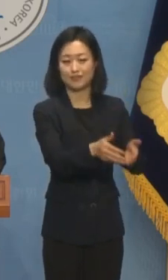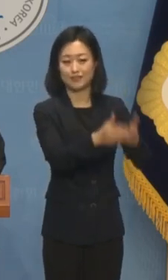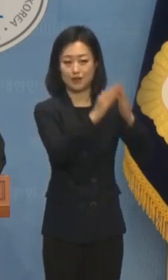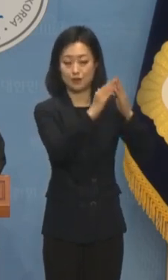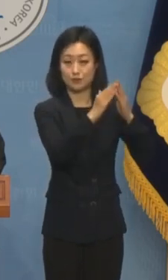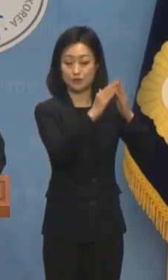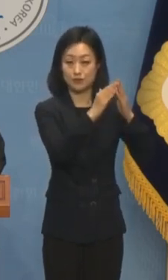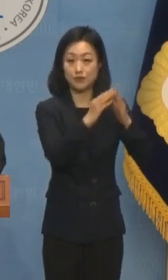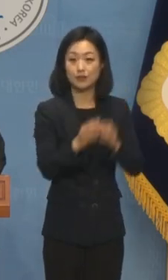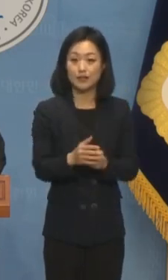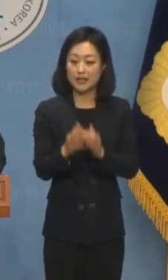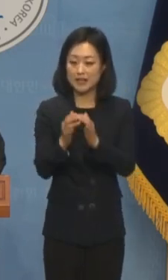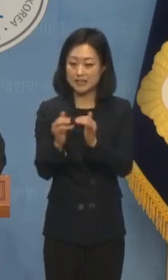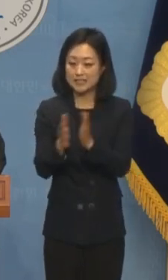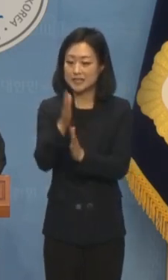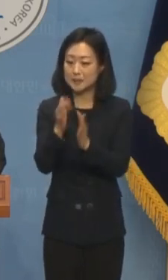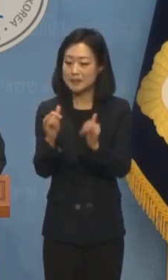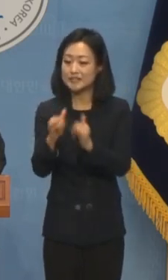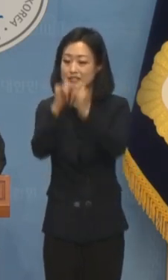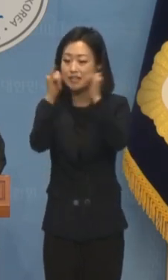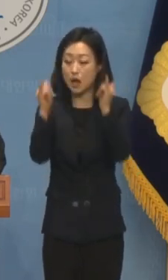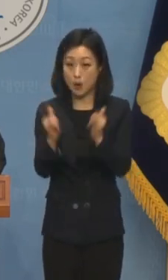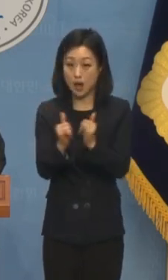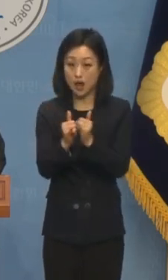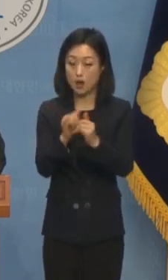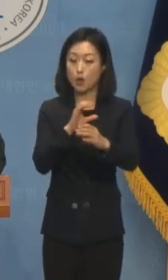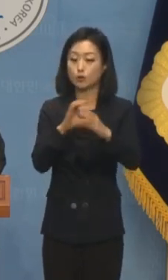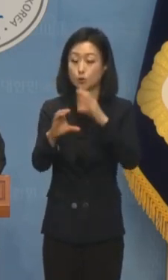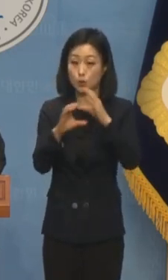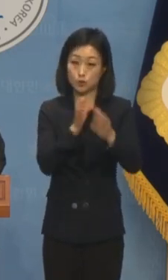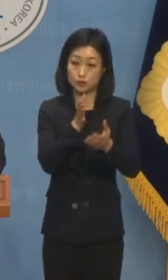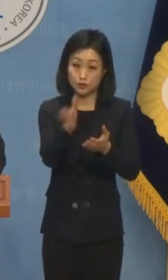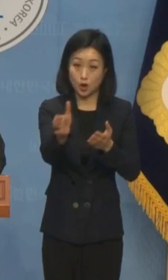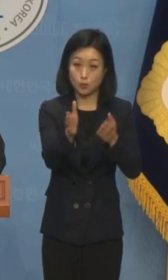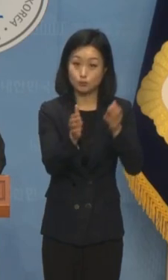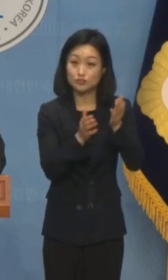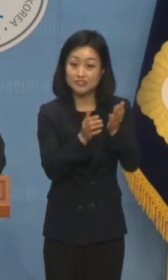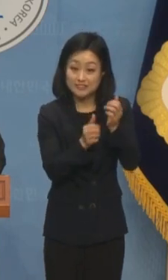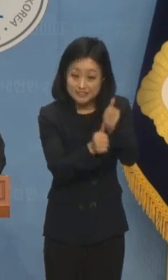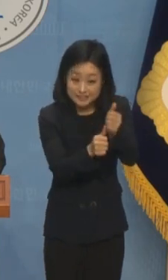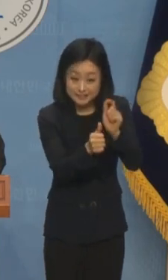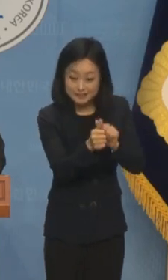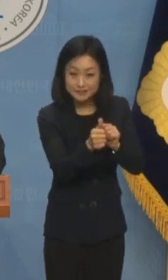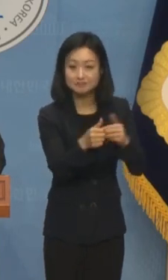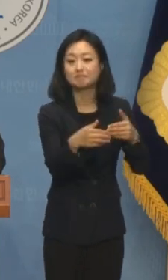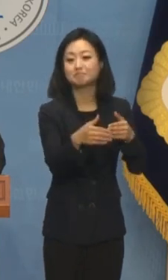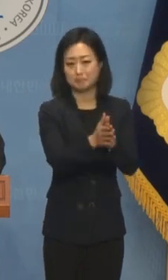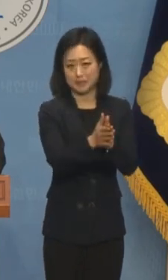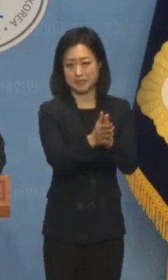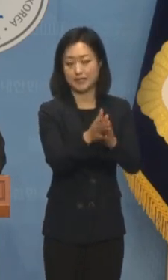시민사회와 소통하겠다며 만든 시민사회 수석실은 폐지가 예상됩니다.